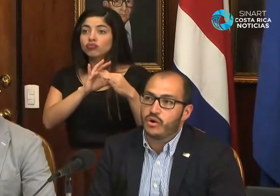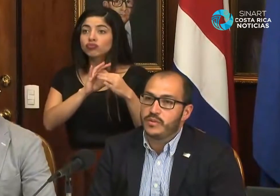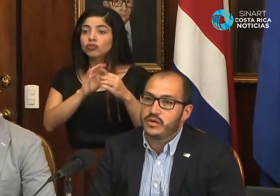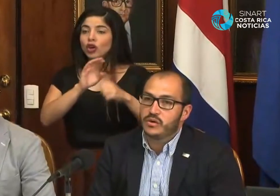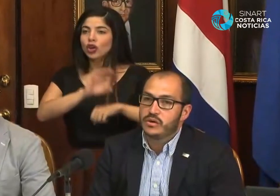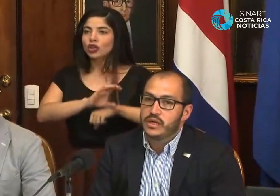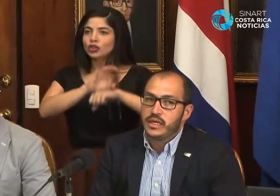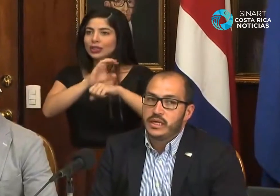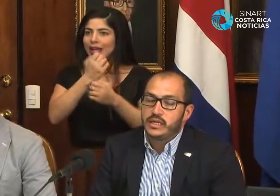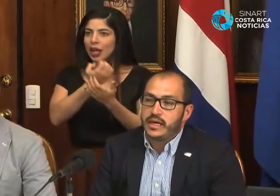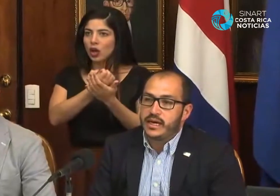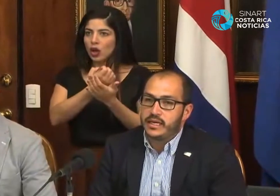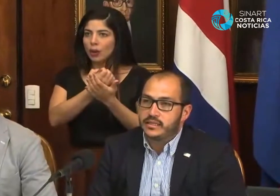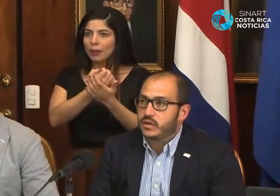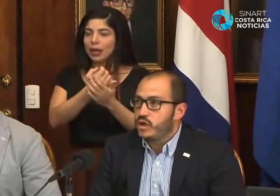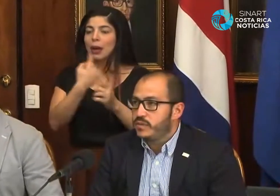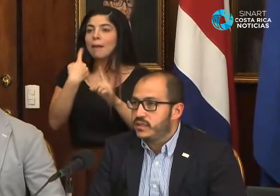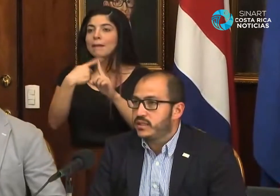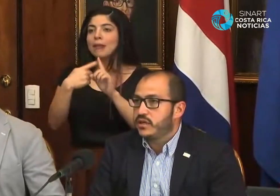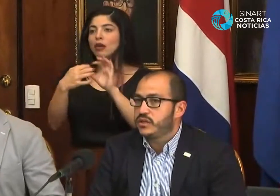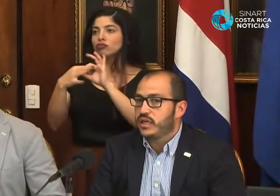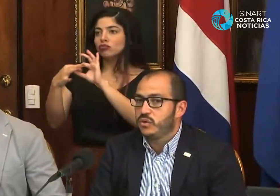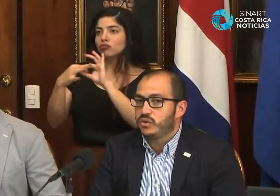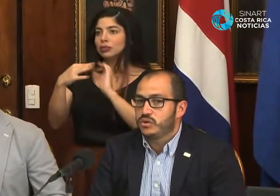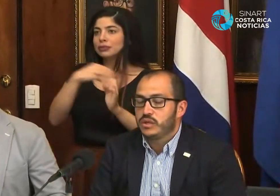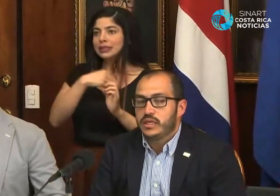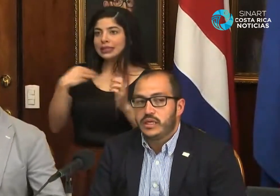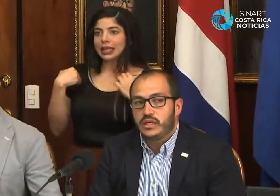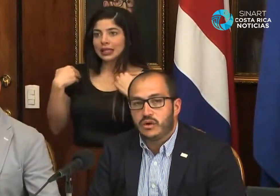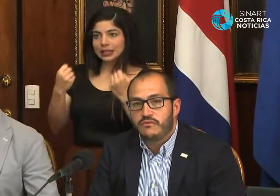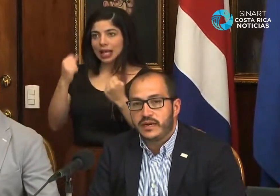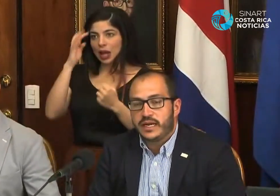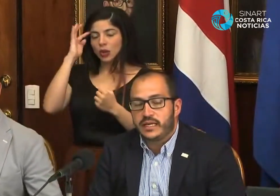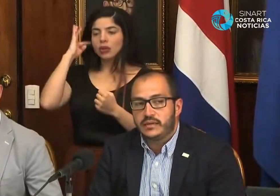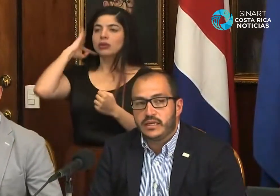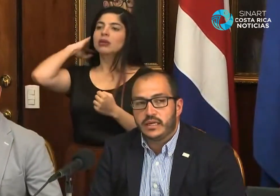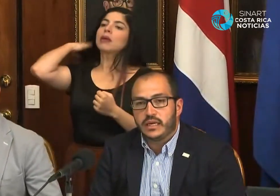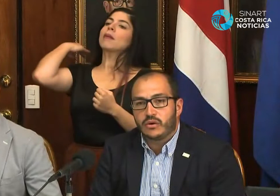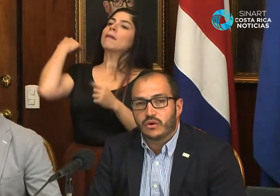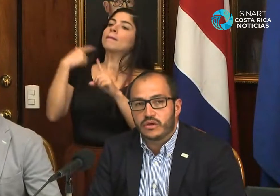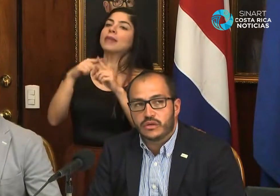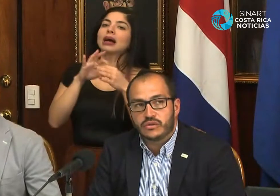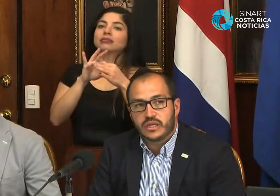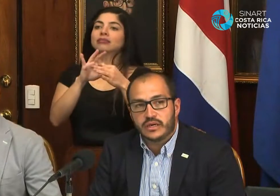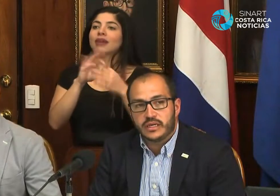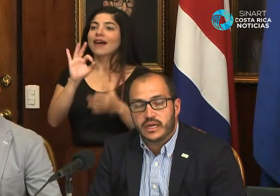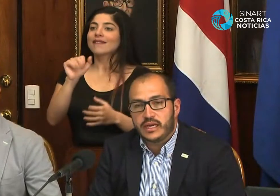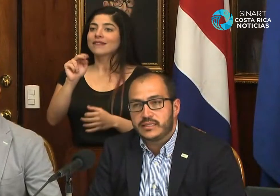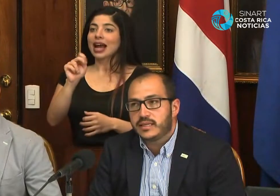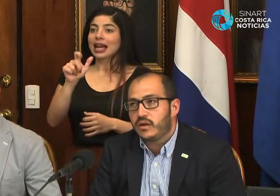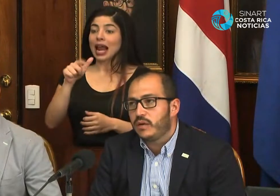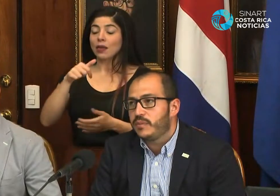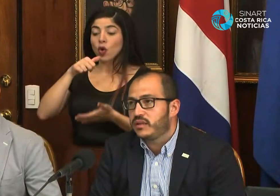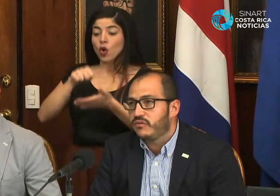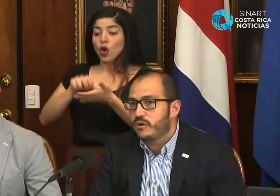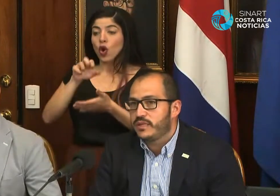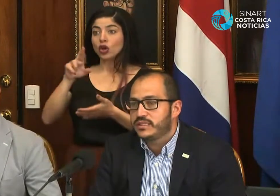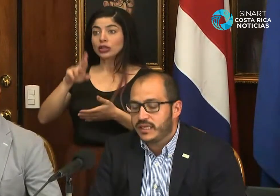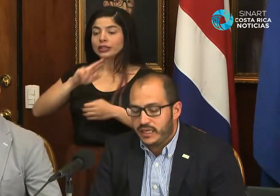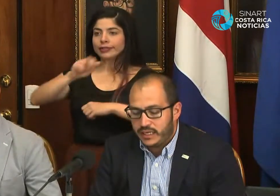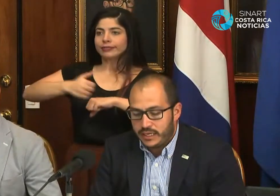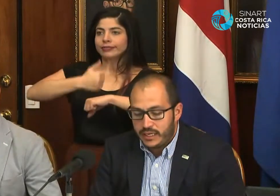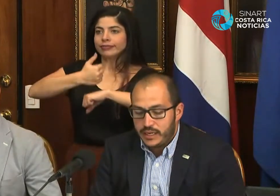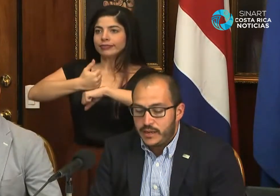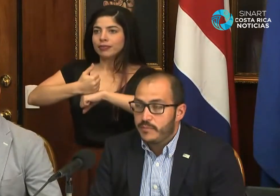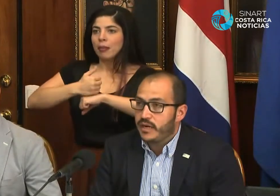Consejo Económico y en alianza con el Ministerio de Salud y con FANAL, Correos de Costa Rica ha lanzado la plataforma